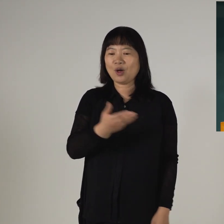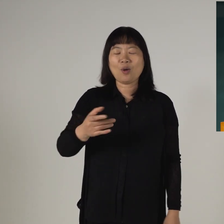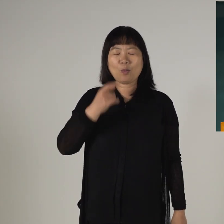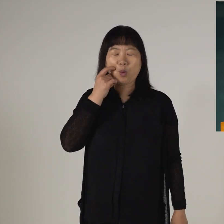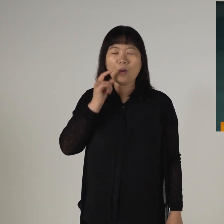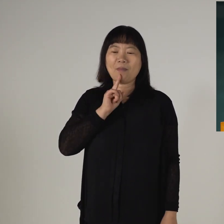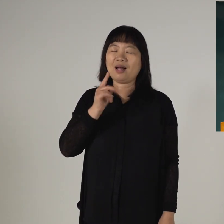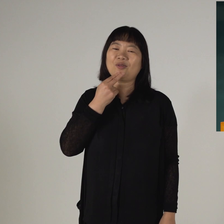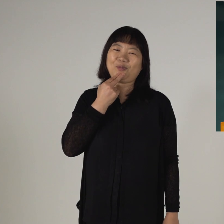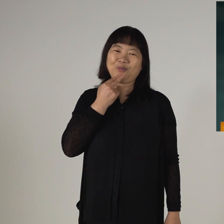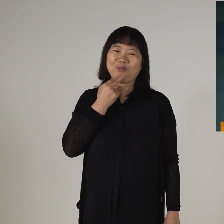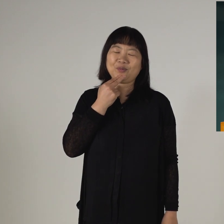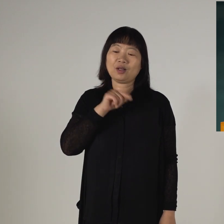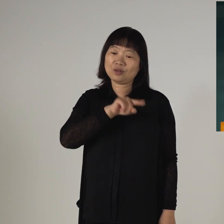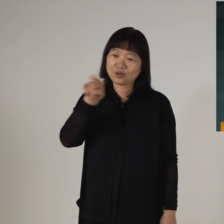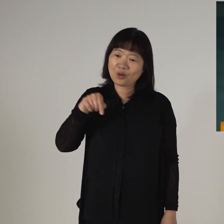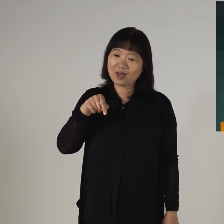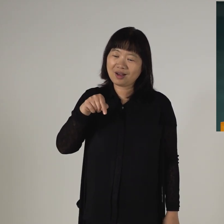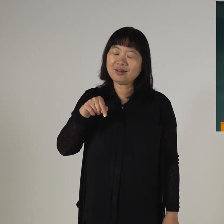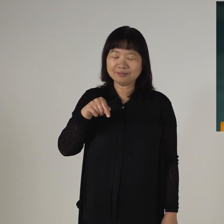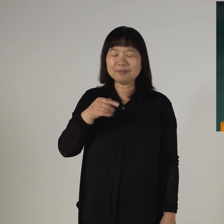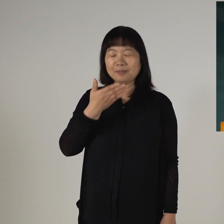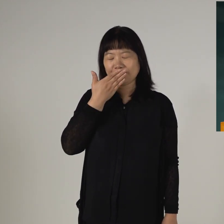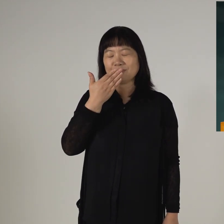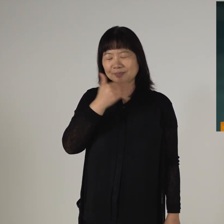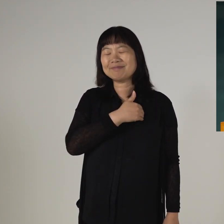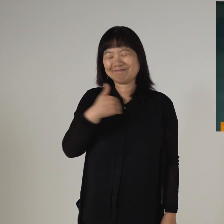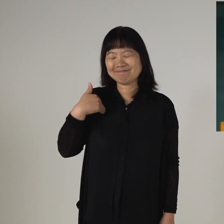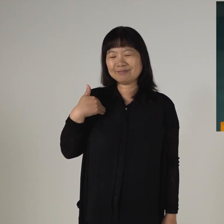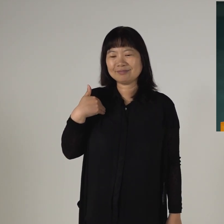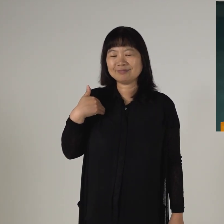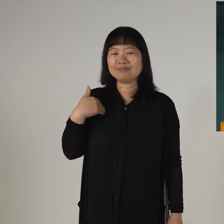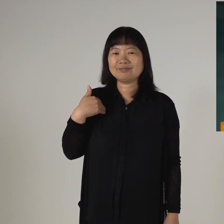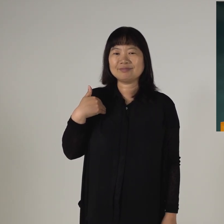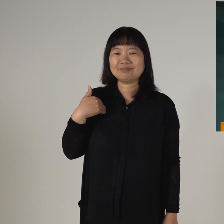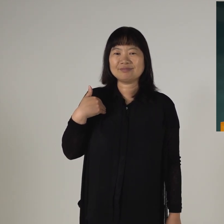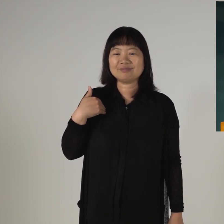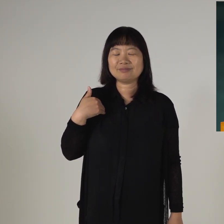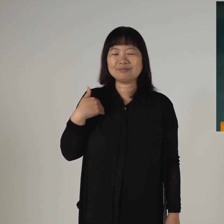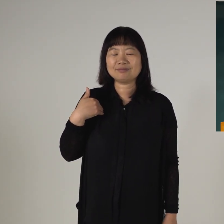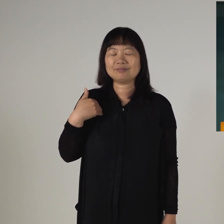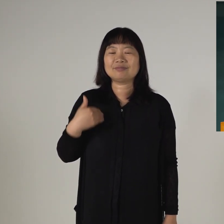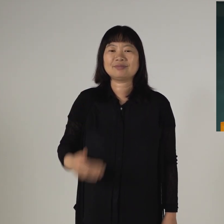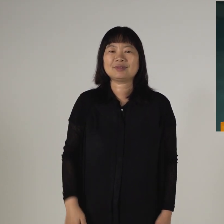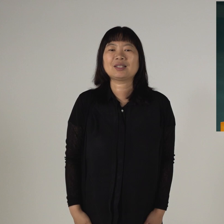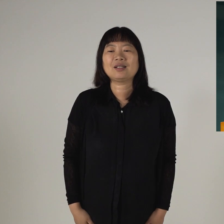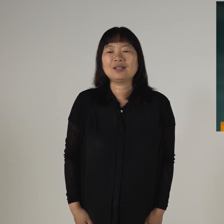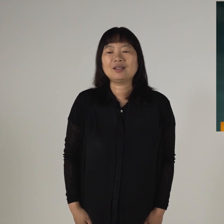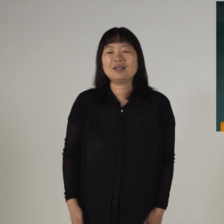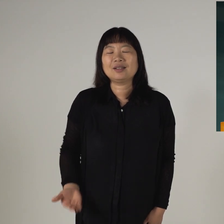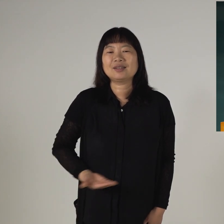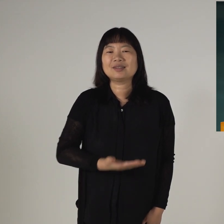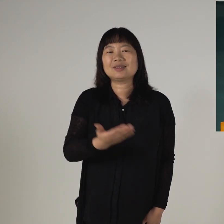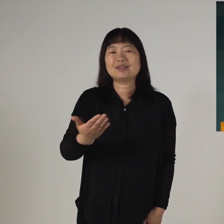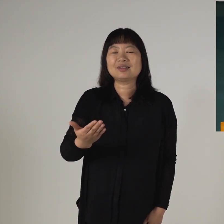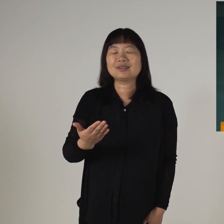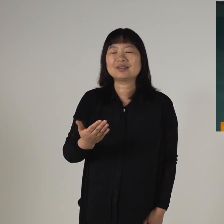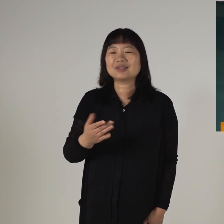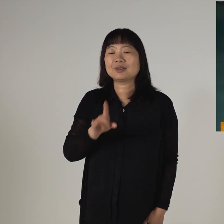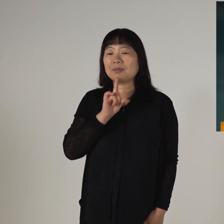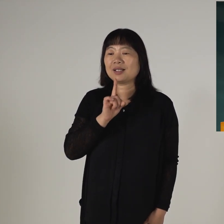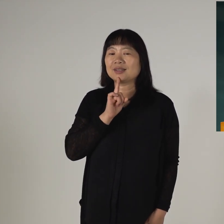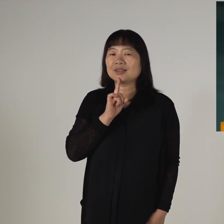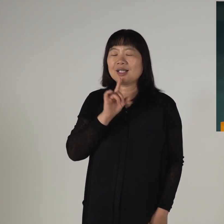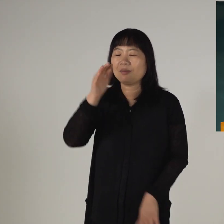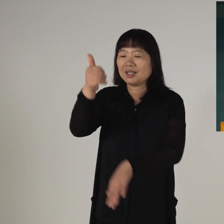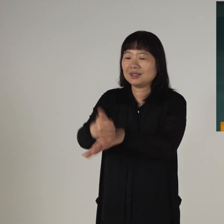못한다 그러질 않고 너희들이 마실 것이다. 그것은 그들의 마지막